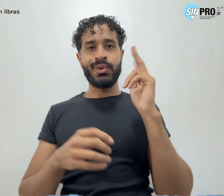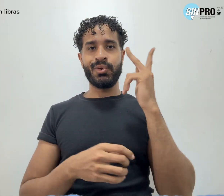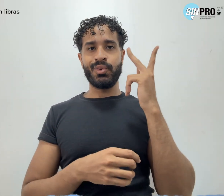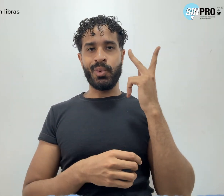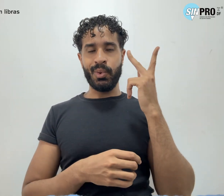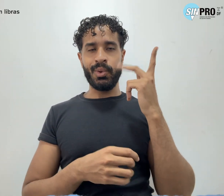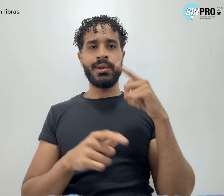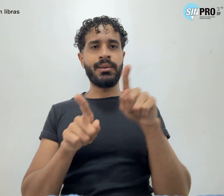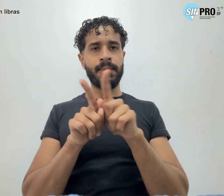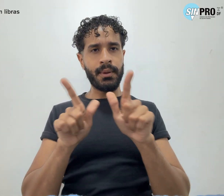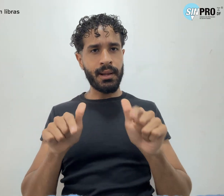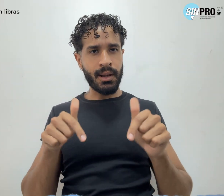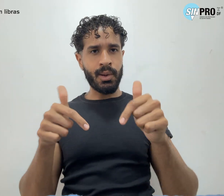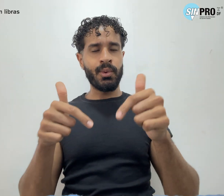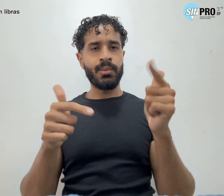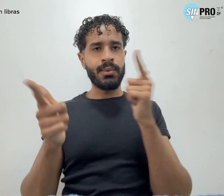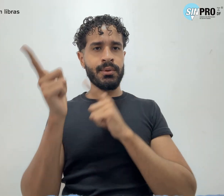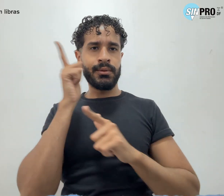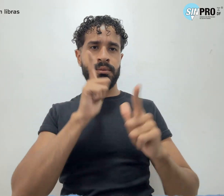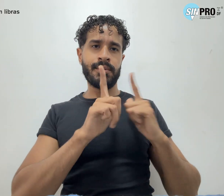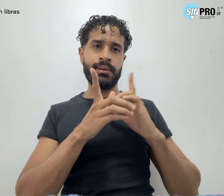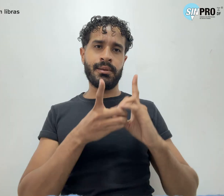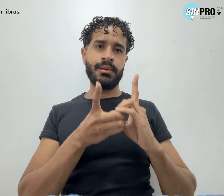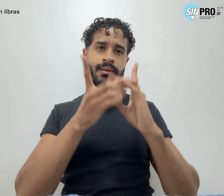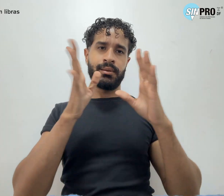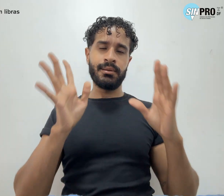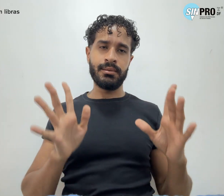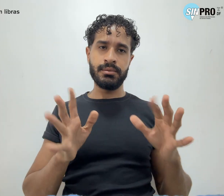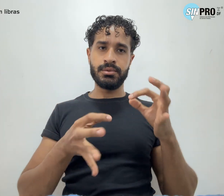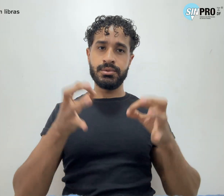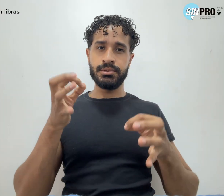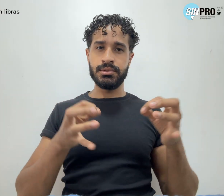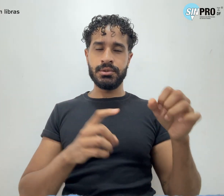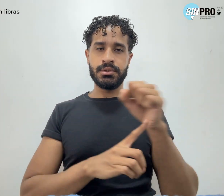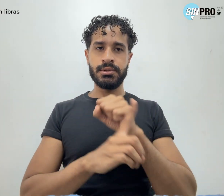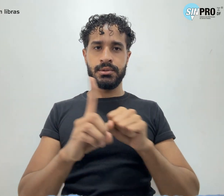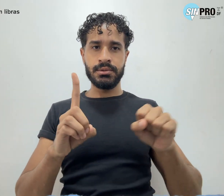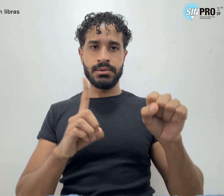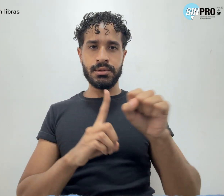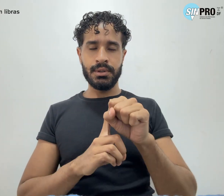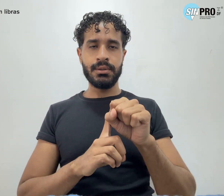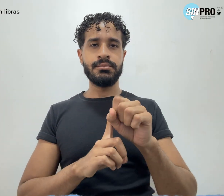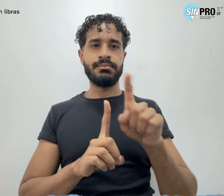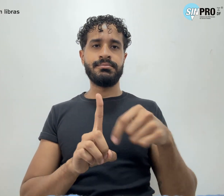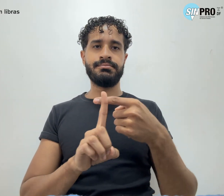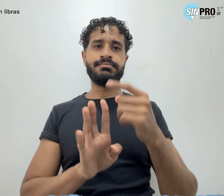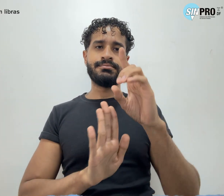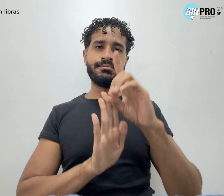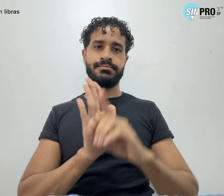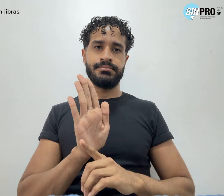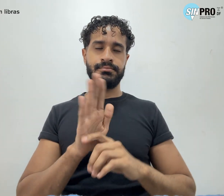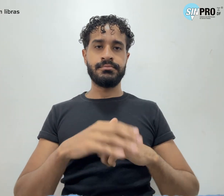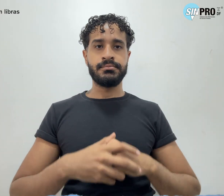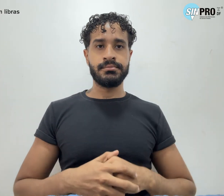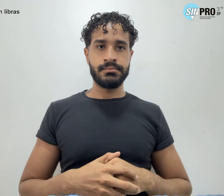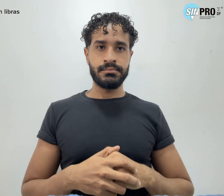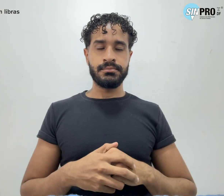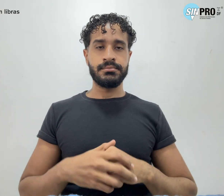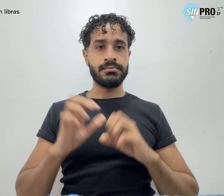da luta por democracia, justiça social e direitos. A educação pública